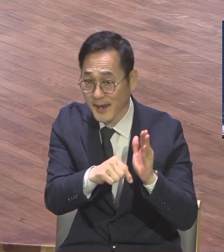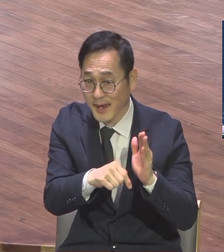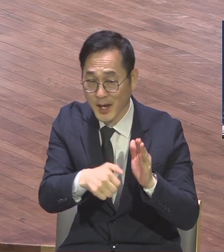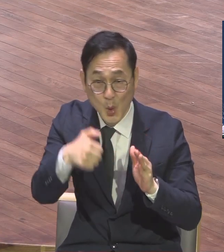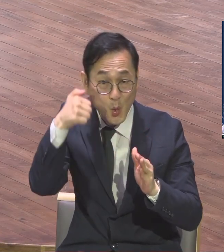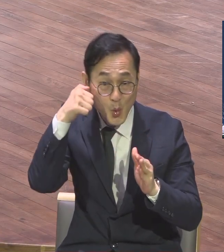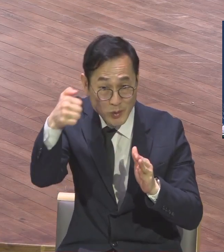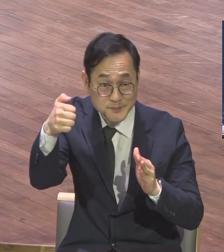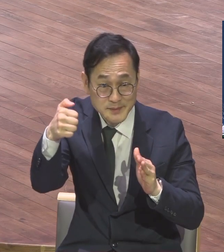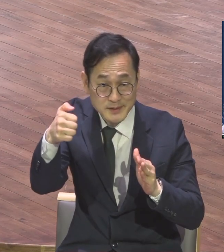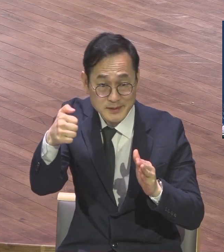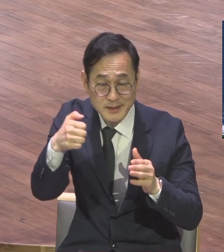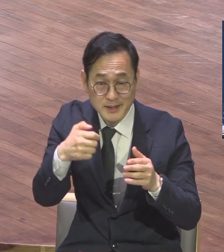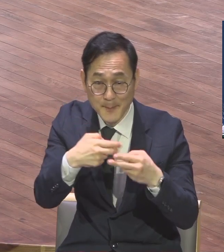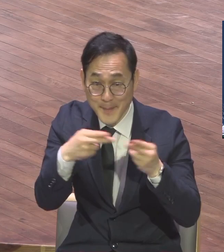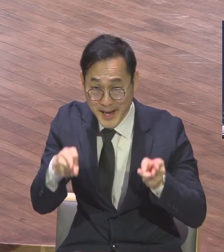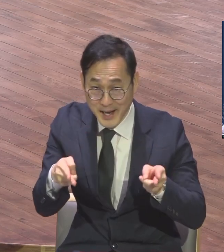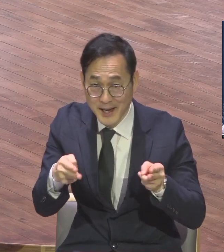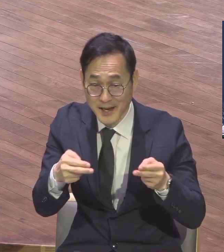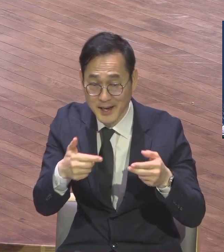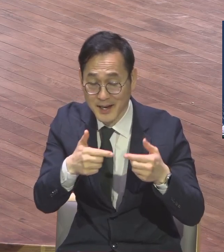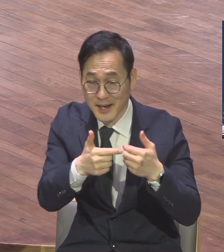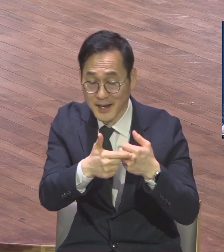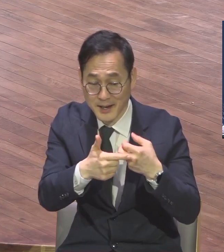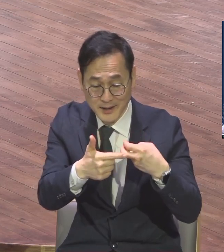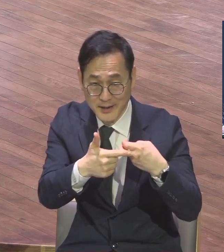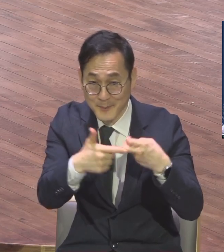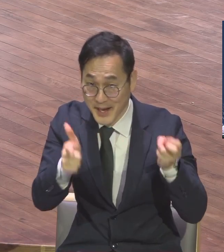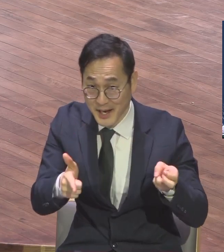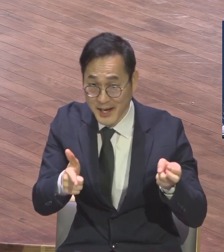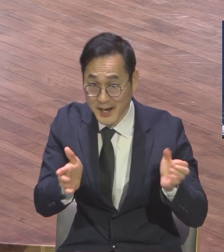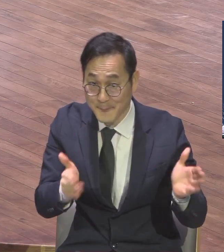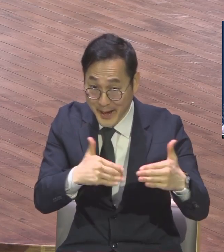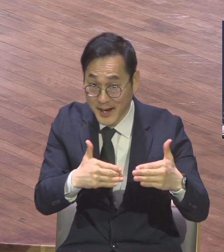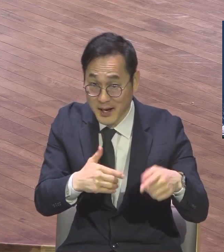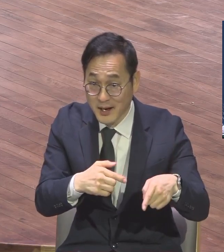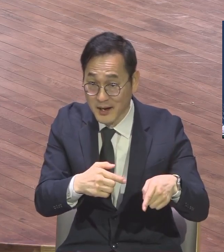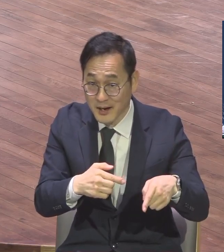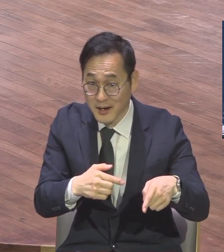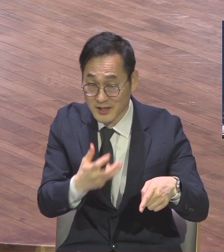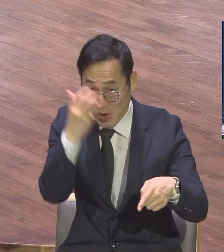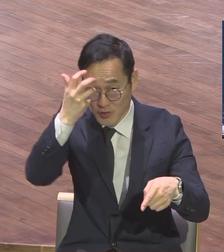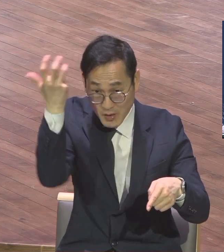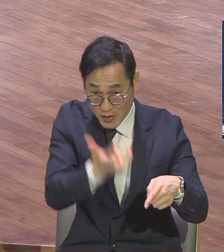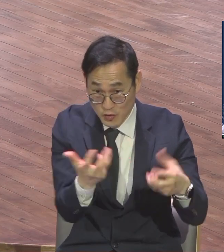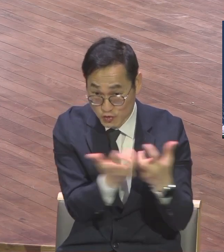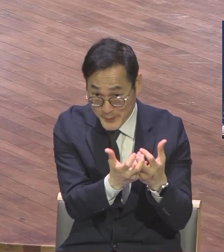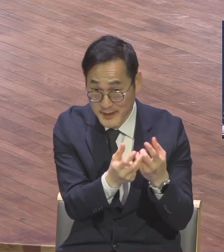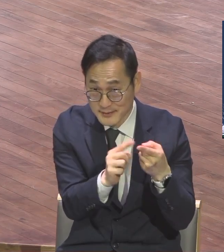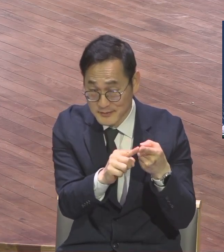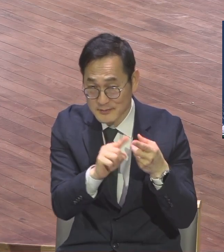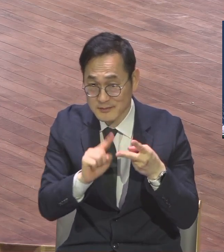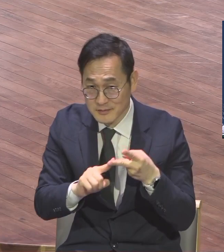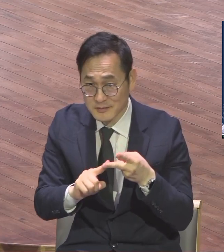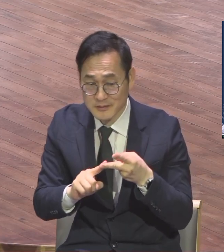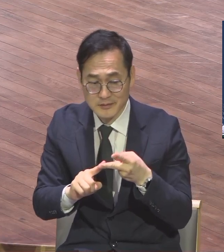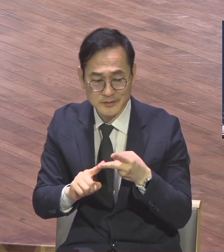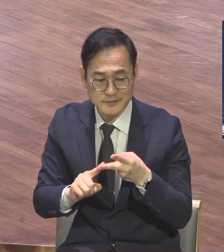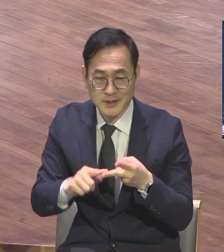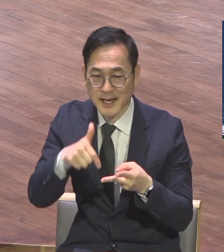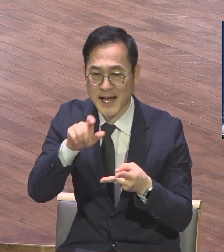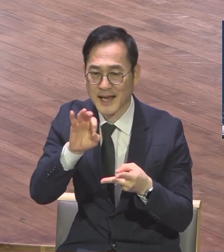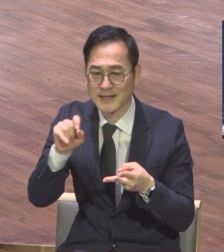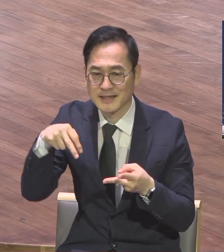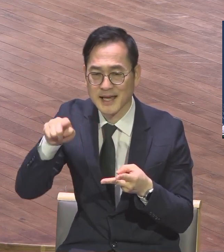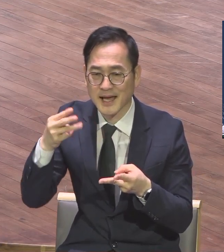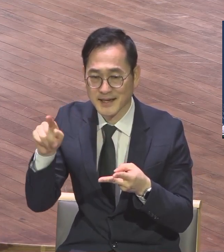오순절 마가의 달 앞에서 성령 임하심과 부흥도 일어납니다. 두 번째는 사도행전 10장의 가이사라에서